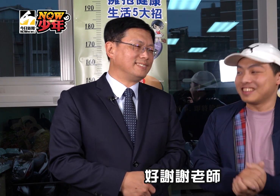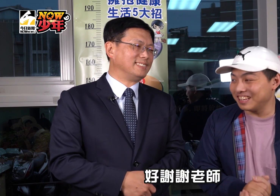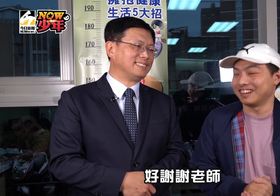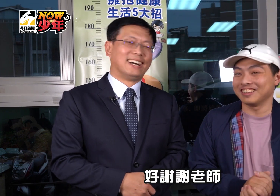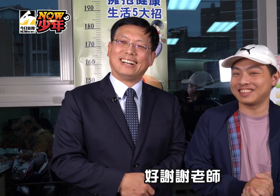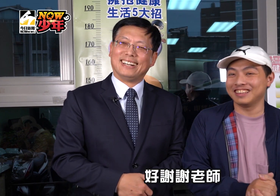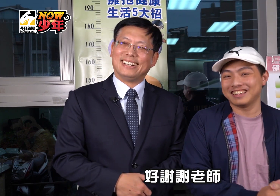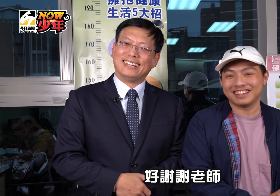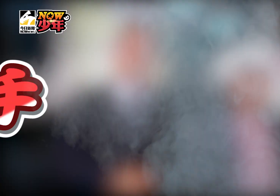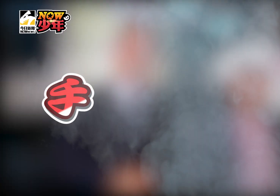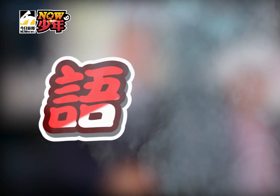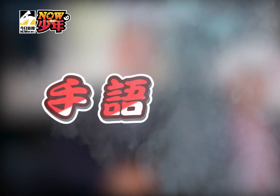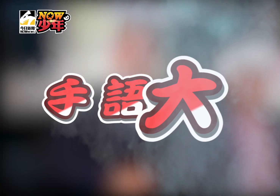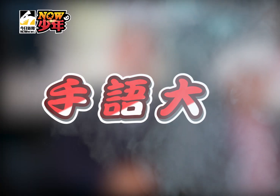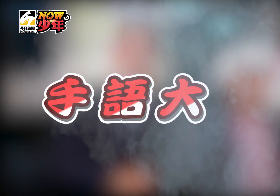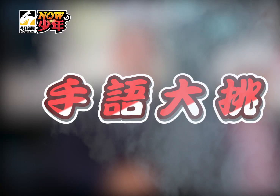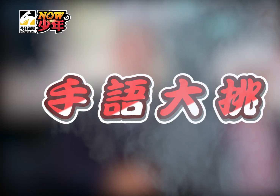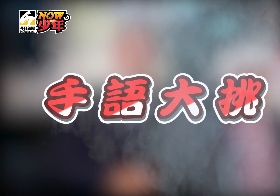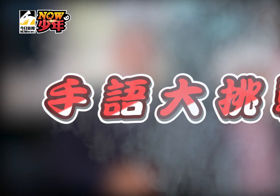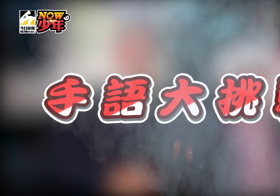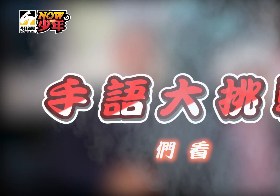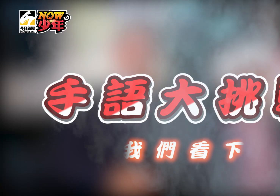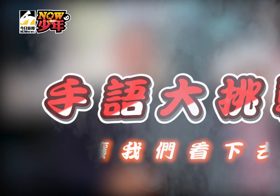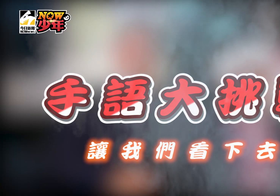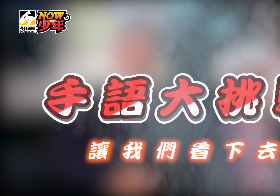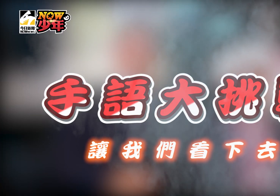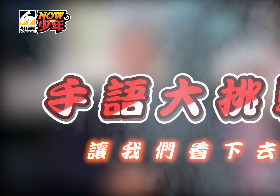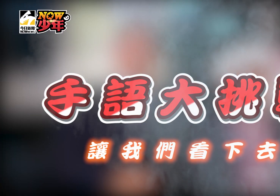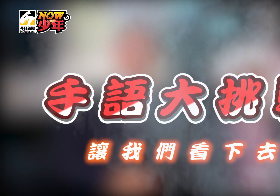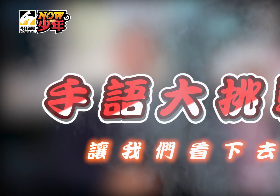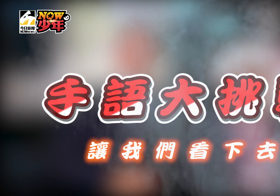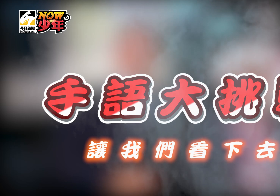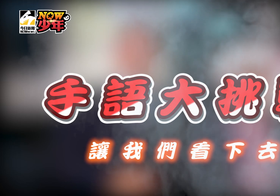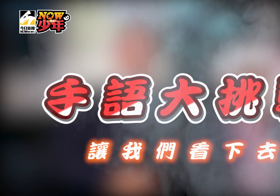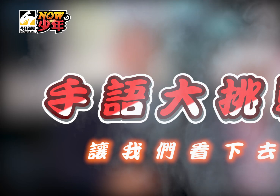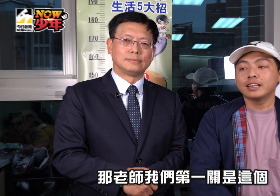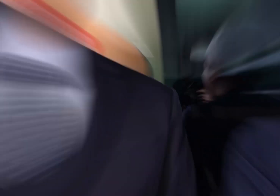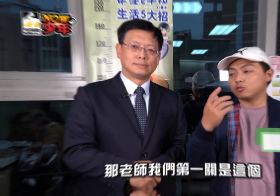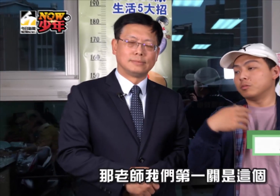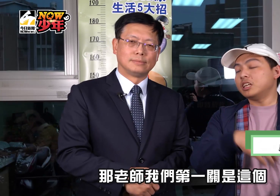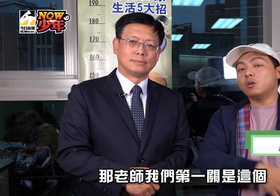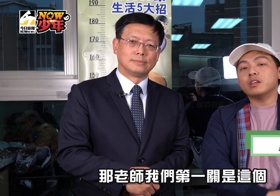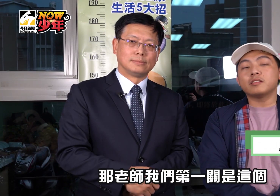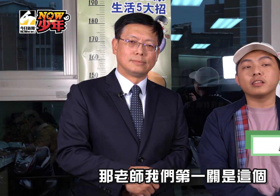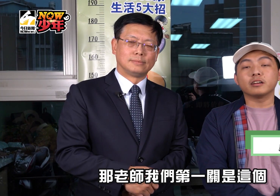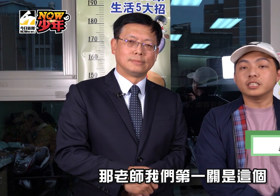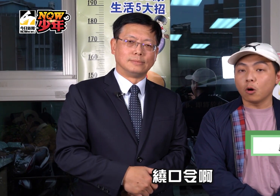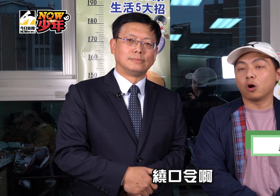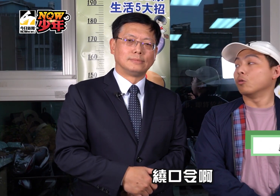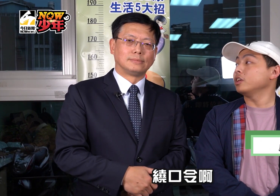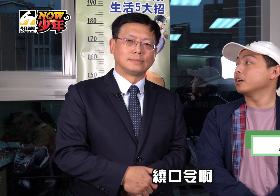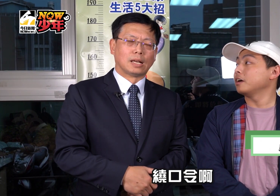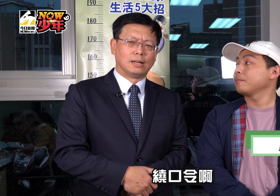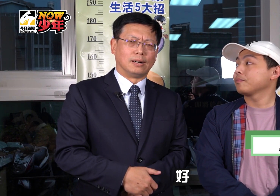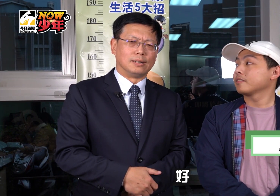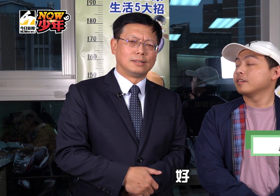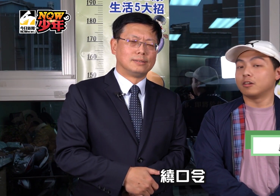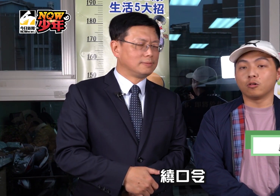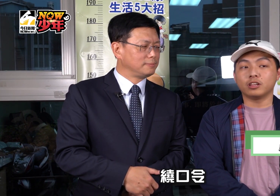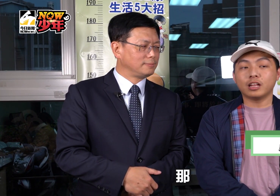谢老师。 手语大挑战，让我们看下去。 那老师，我们第一关是这个绕口令啊。 好， 绕口令。那